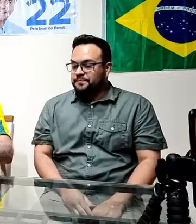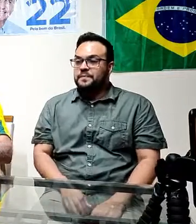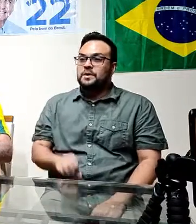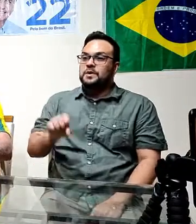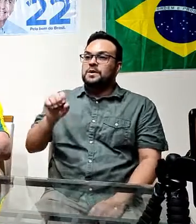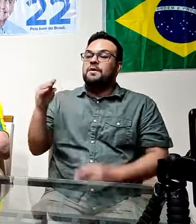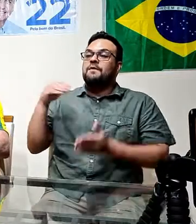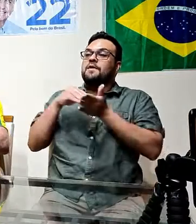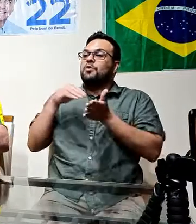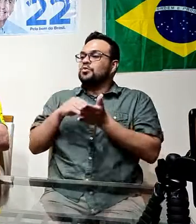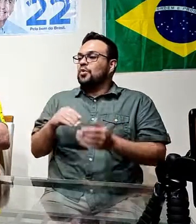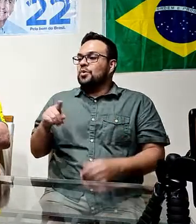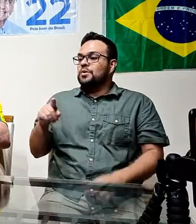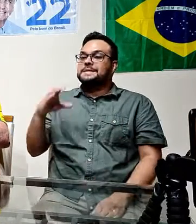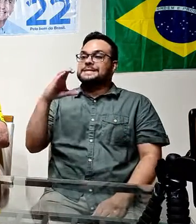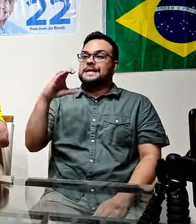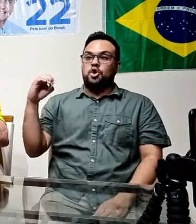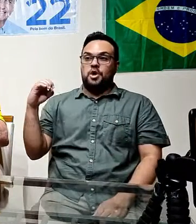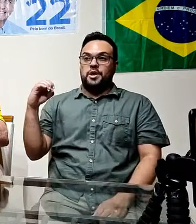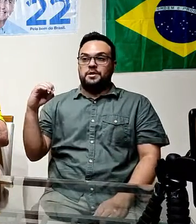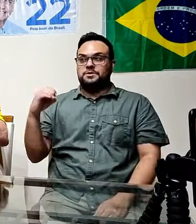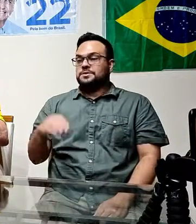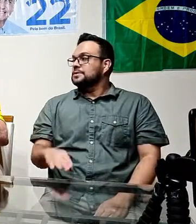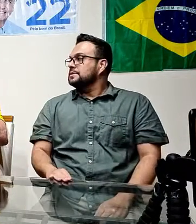Sudeste faltou aqui, Ibanez.